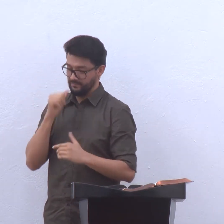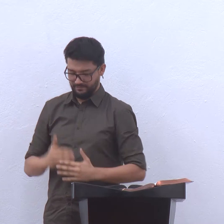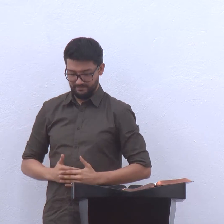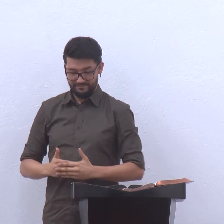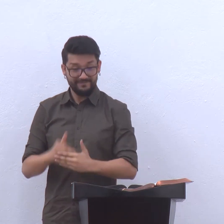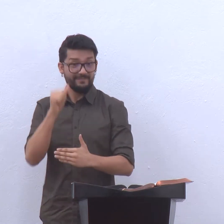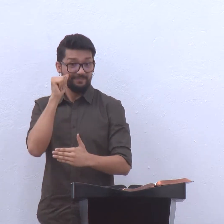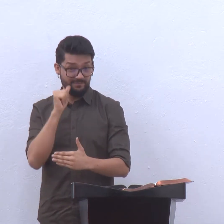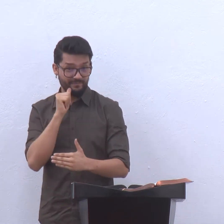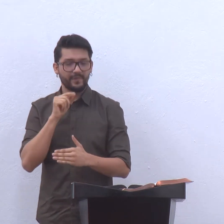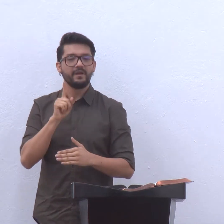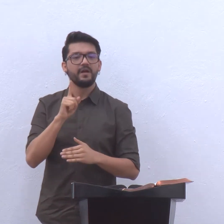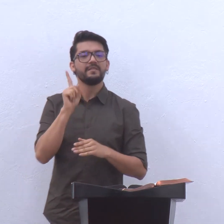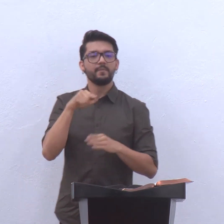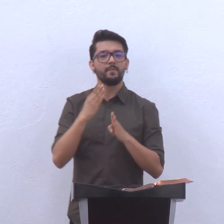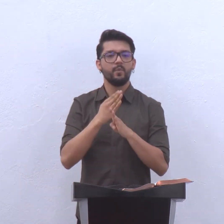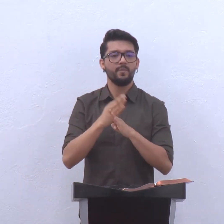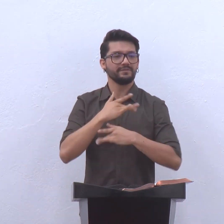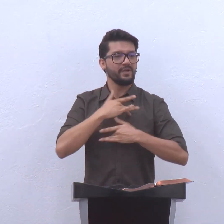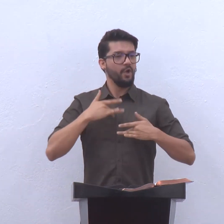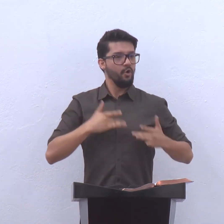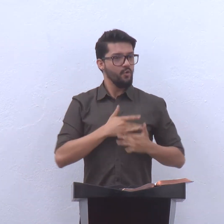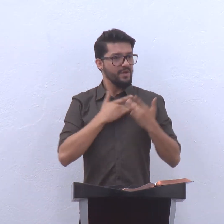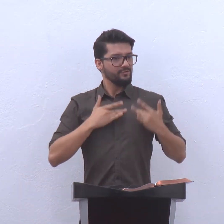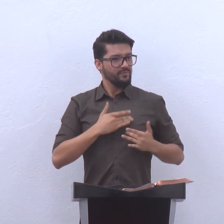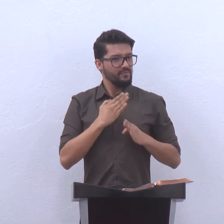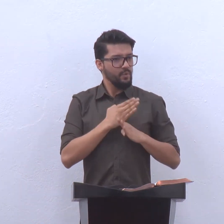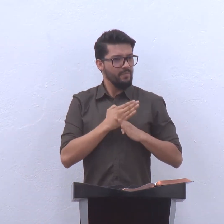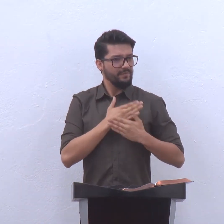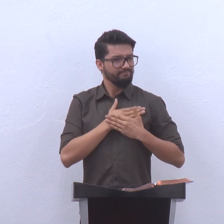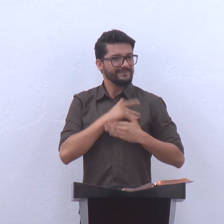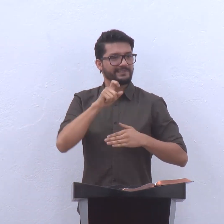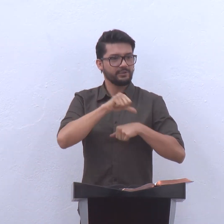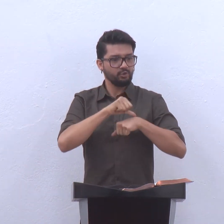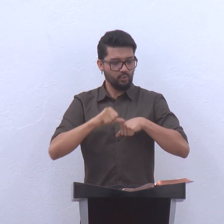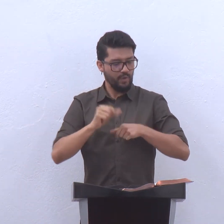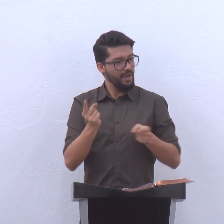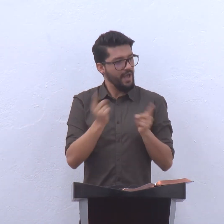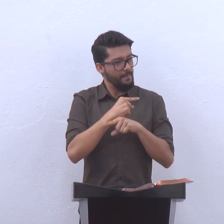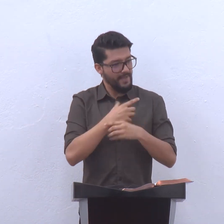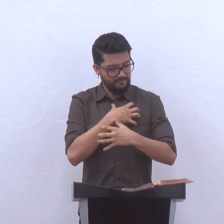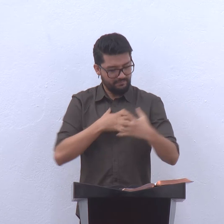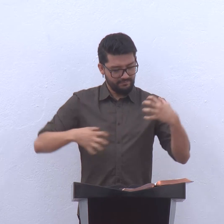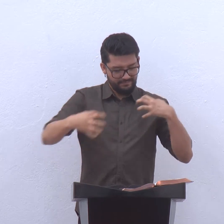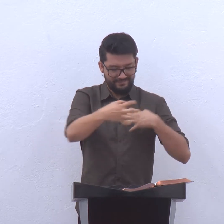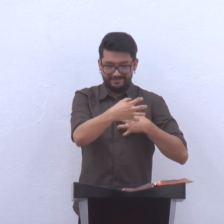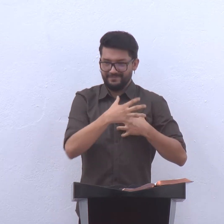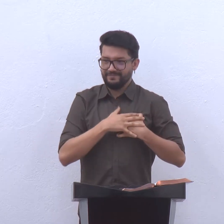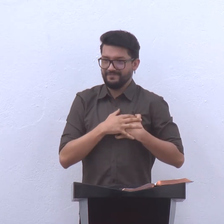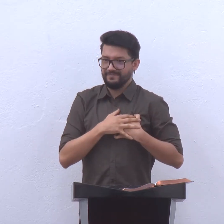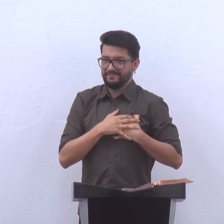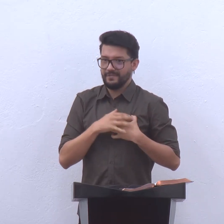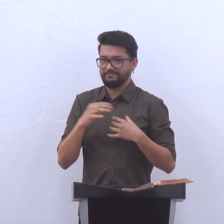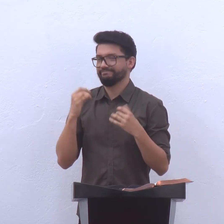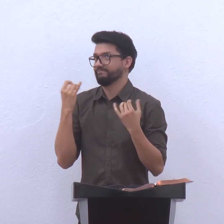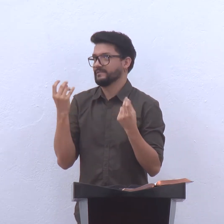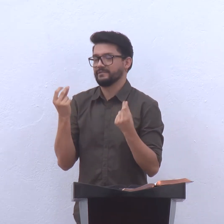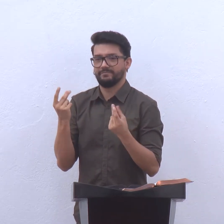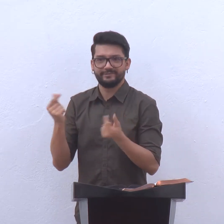quedó en embarazo, tenía aproximadamente 7 meses de embarazo y encontraron que tenía un problema en su corazón. Tuvieron que hacerle una cirugía